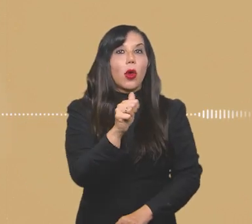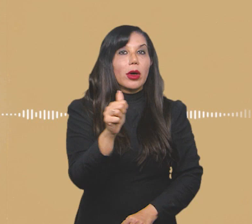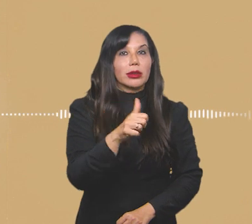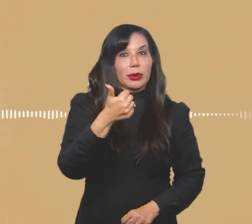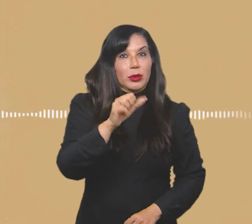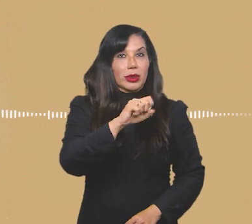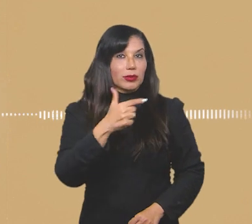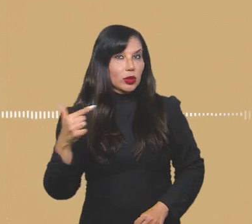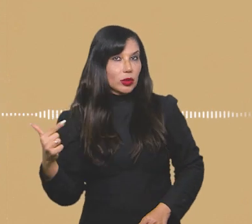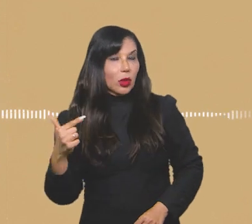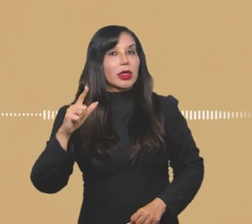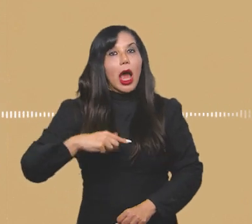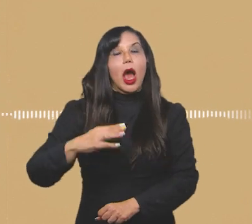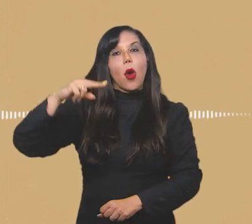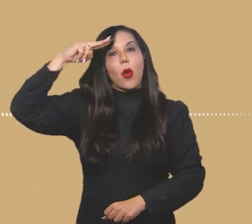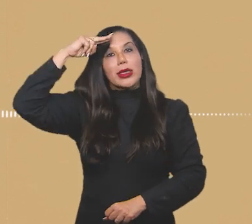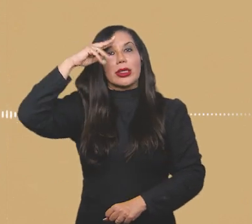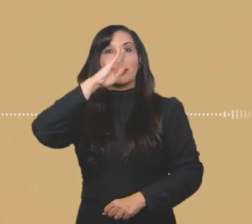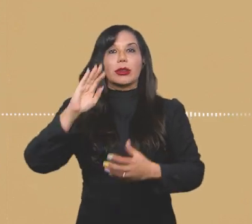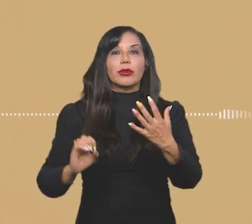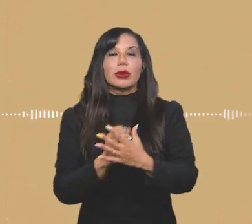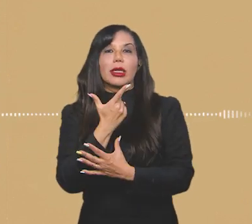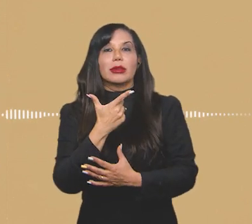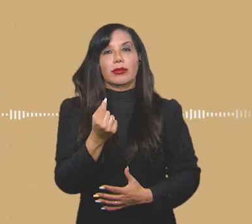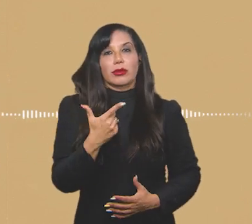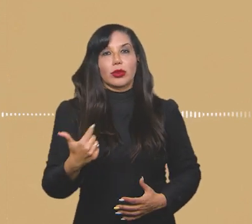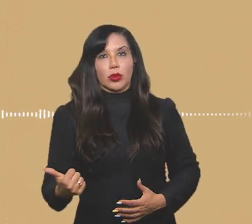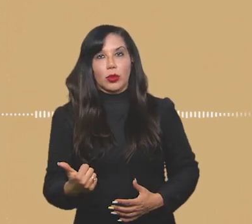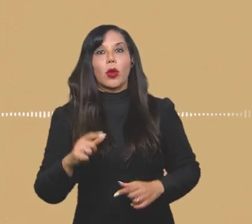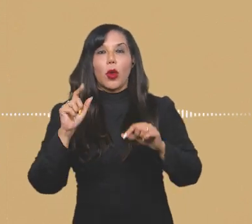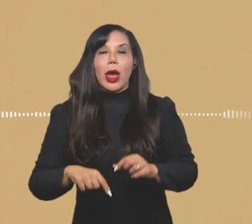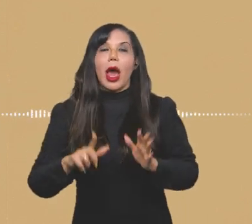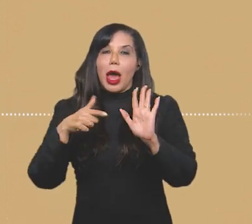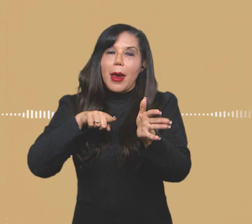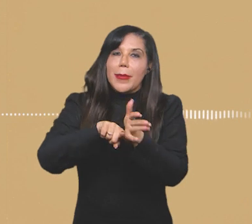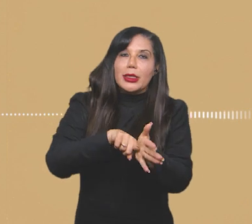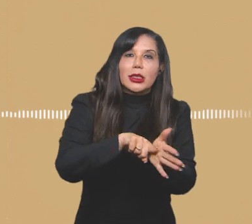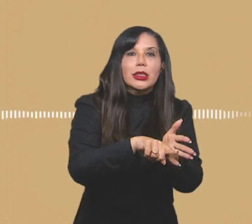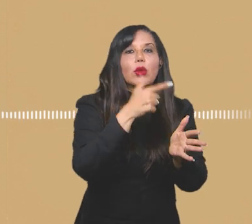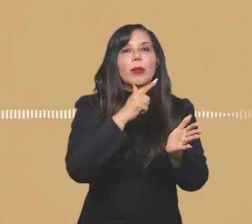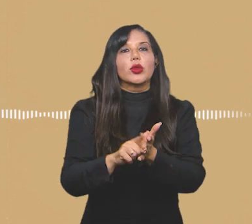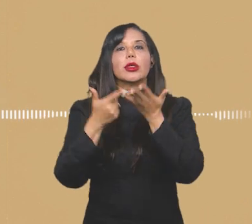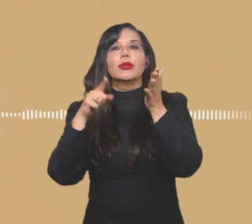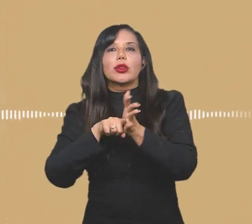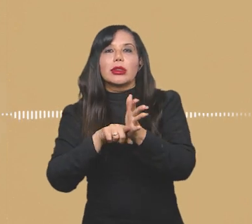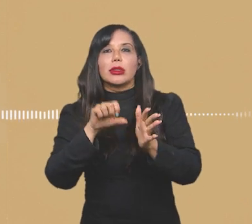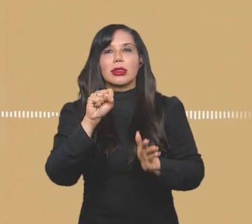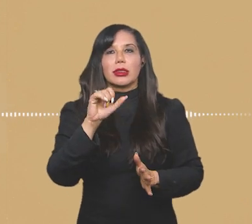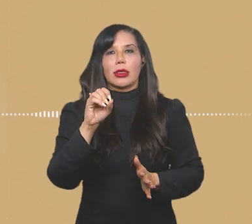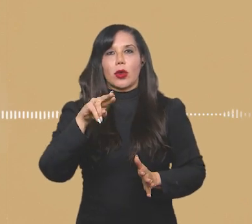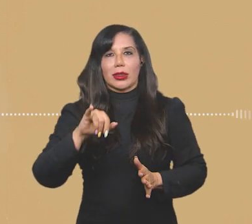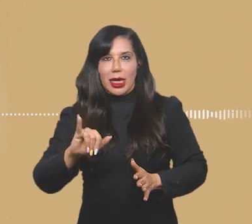entre 1822, quando o Exército Brasileiro foi criado, e 2021. O levantamento é do jornalista e